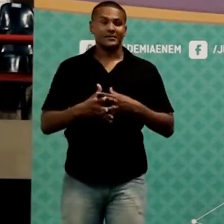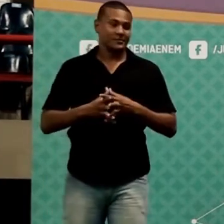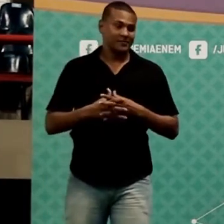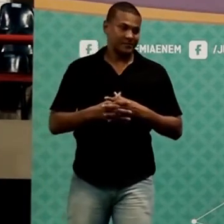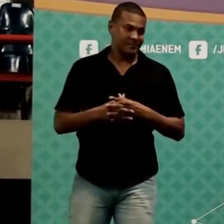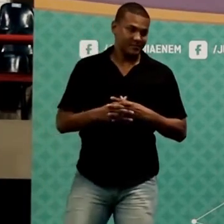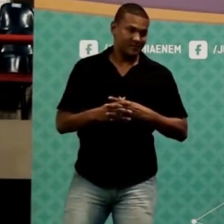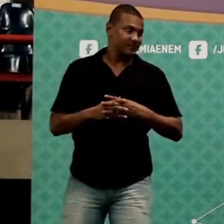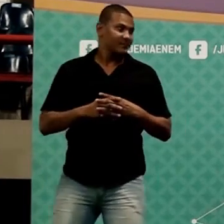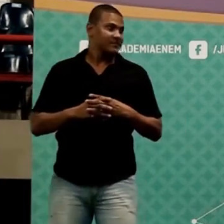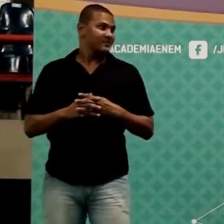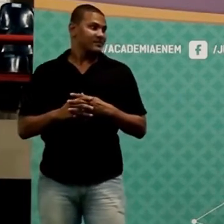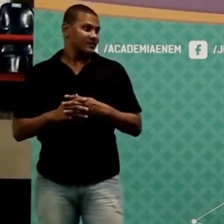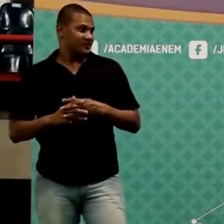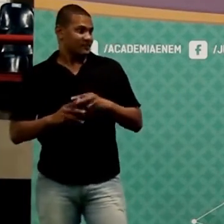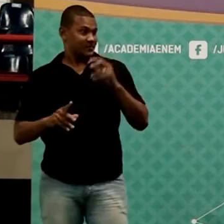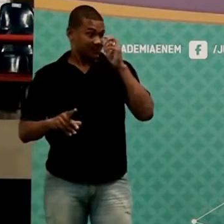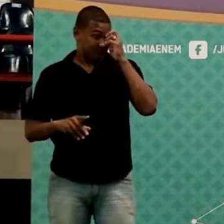Tá.